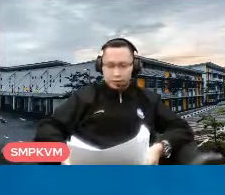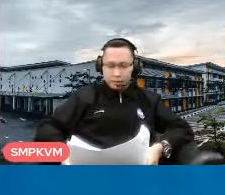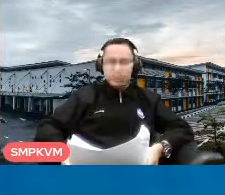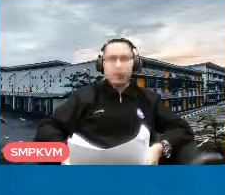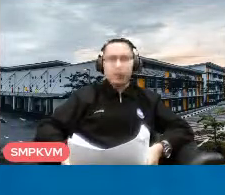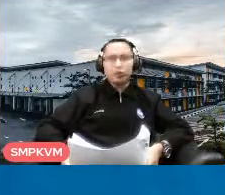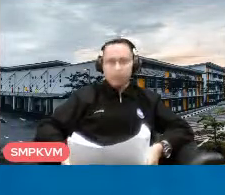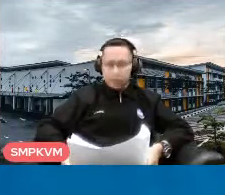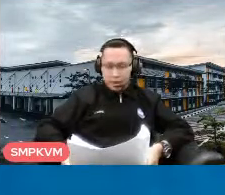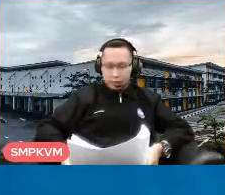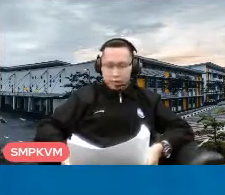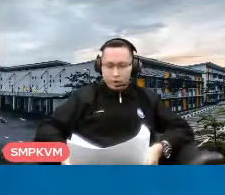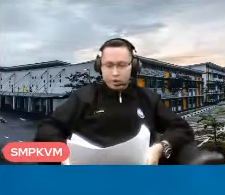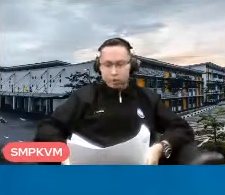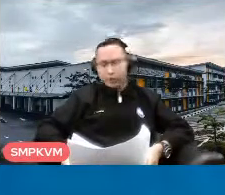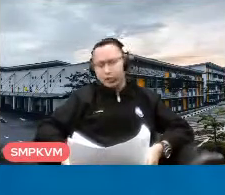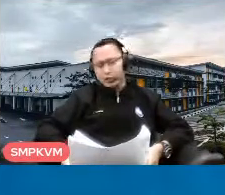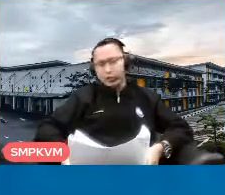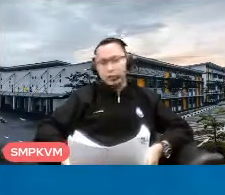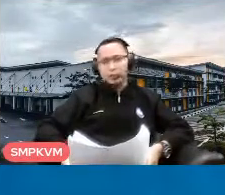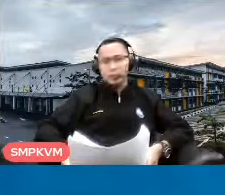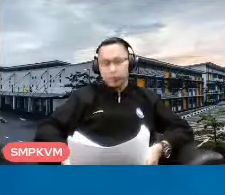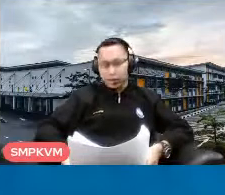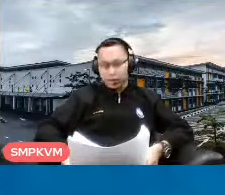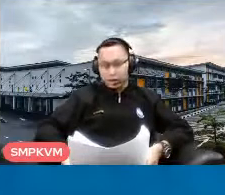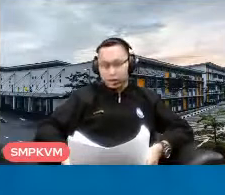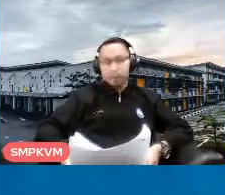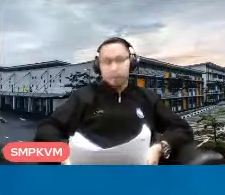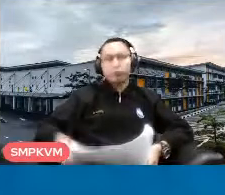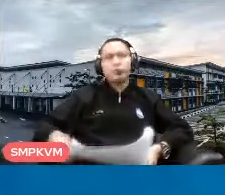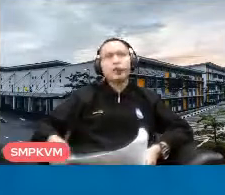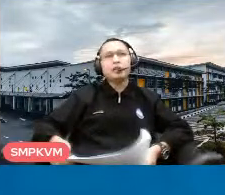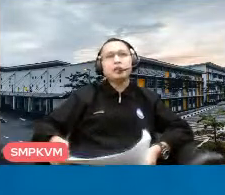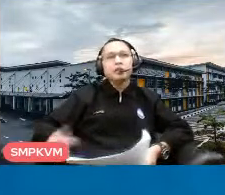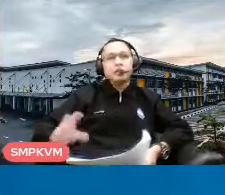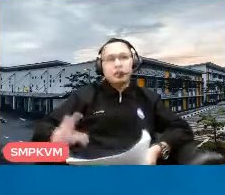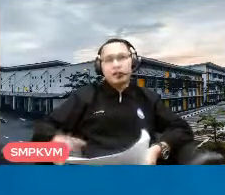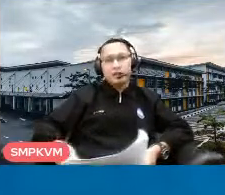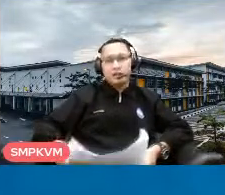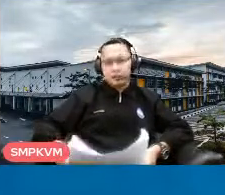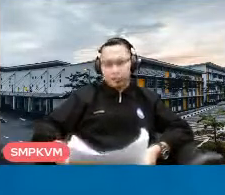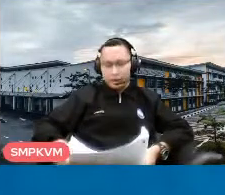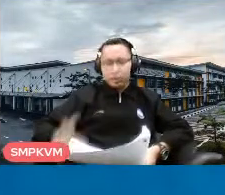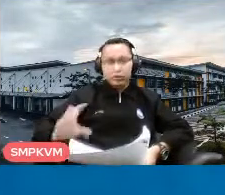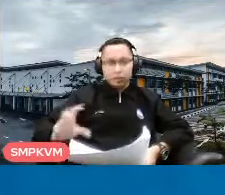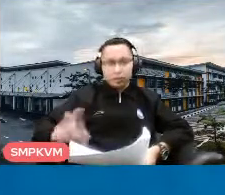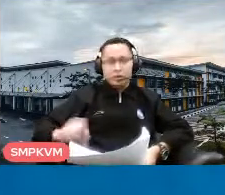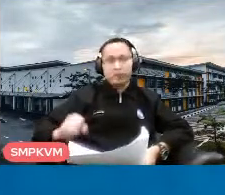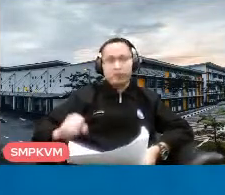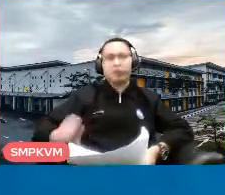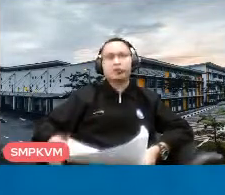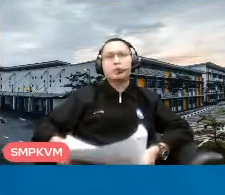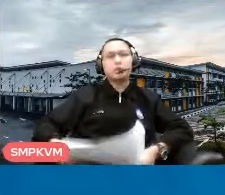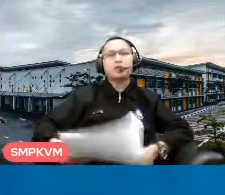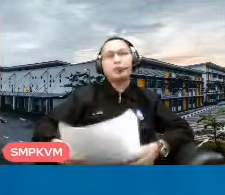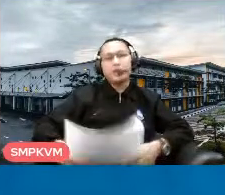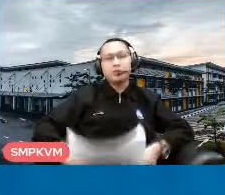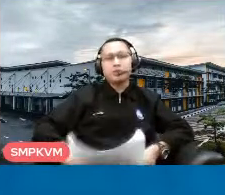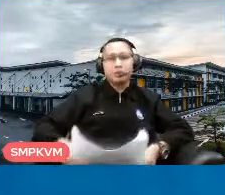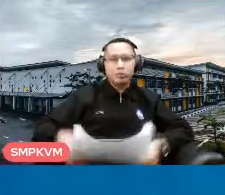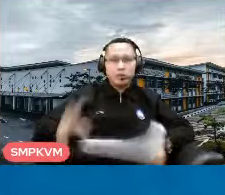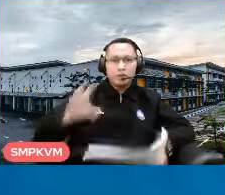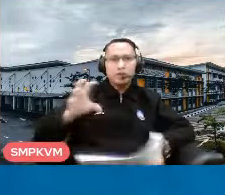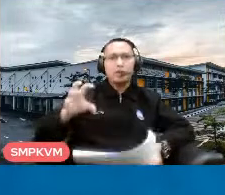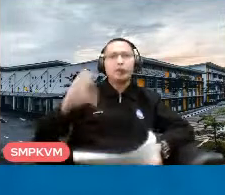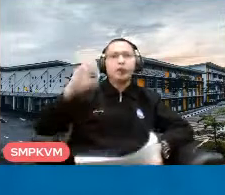oke yang kedua murid tidak dibenarkan berambut panjang itu merupakan larangan tadi suruh larang sama juga